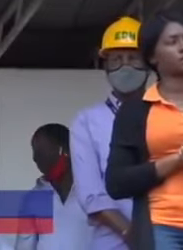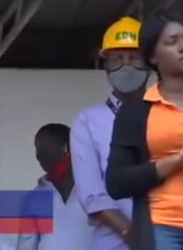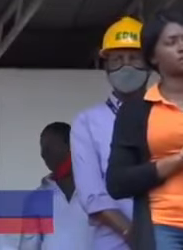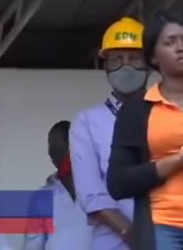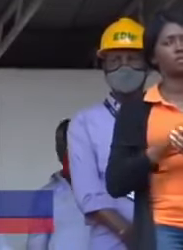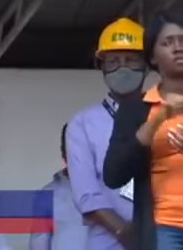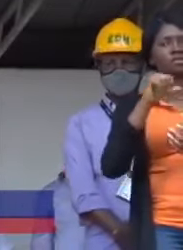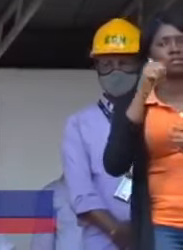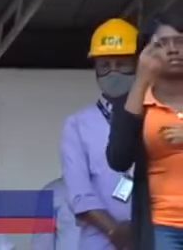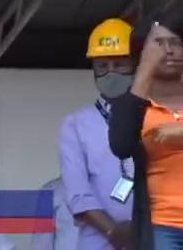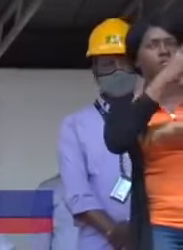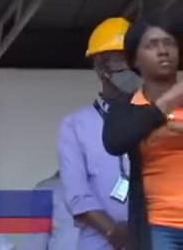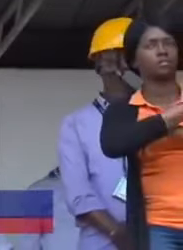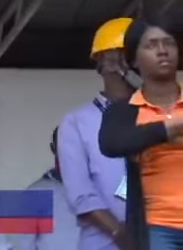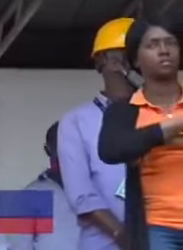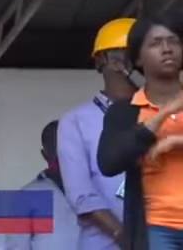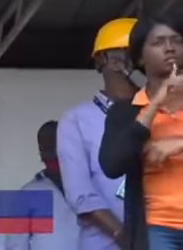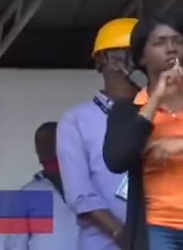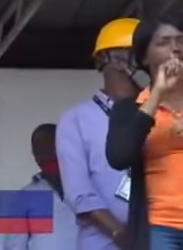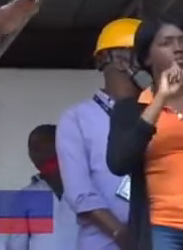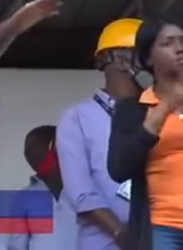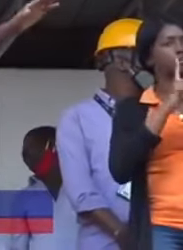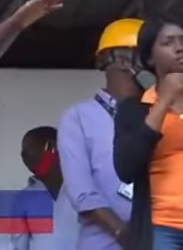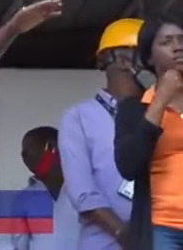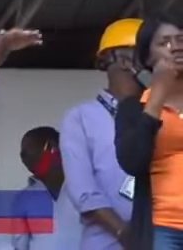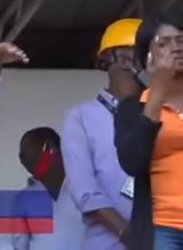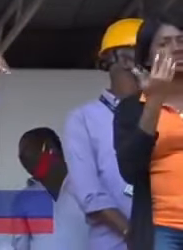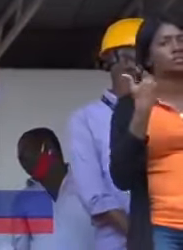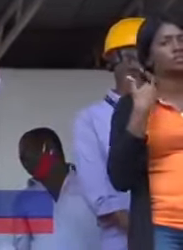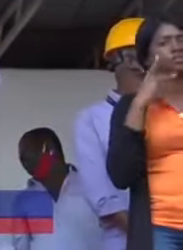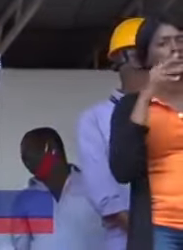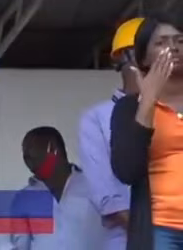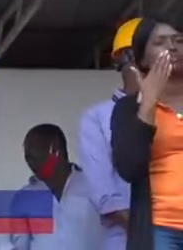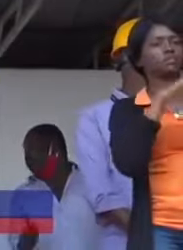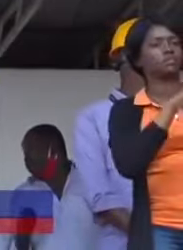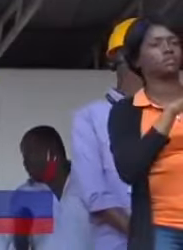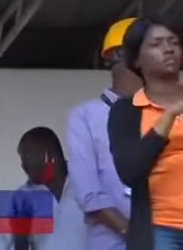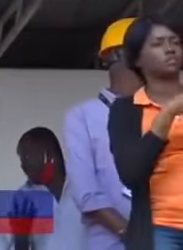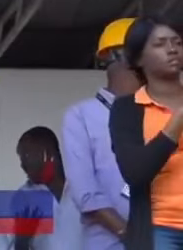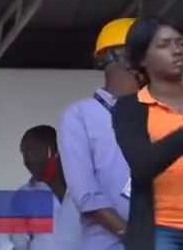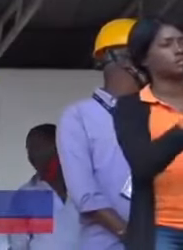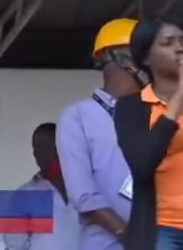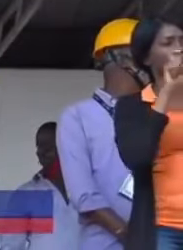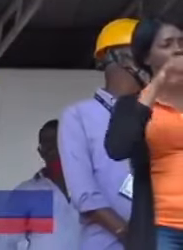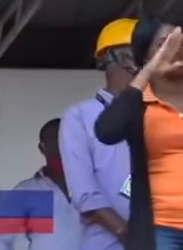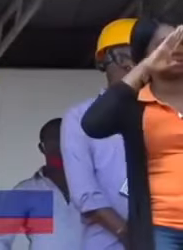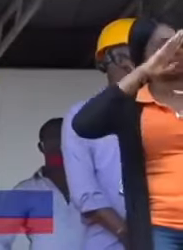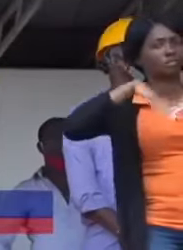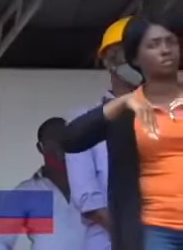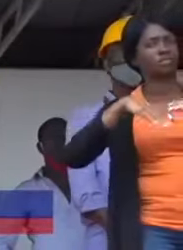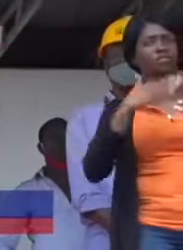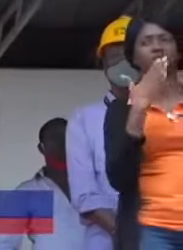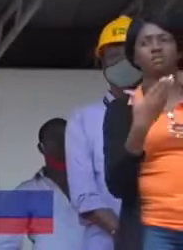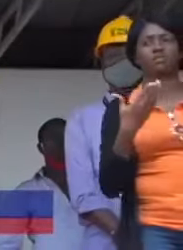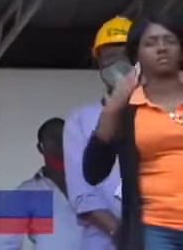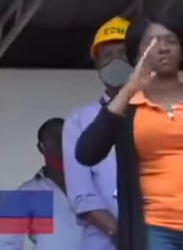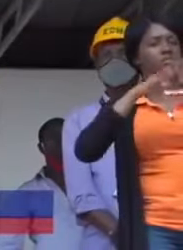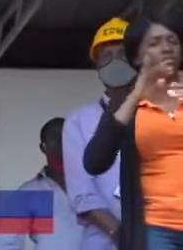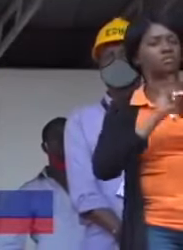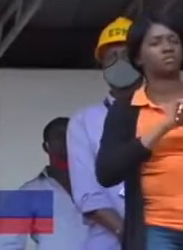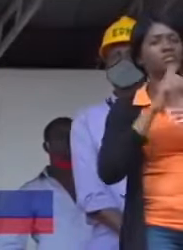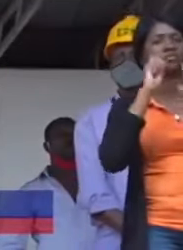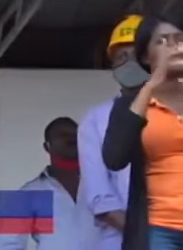L'autre jour, les m'a parlé, me dit, conseil des gens qui ont mauvais mess. Faut bah on tape sur le dos. Mais bah, il tape ça, j'ai pas de bol en